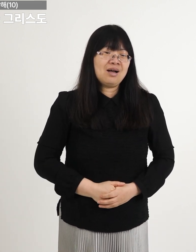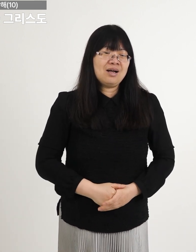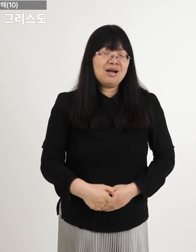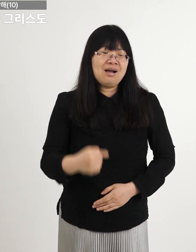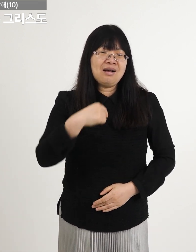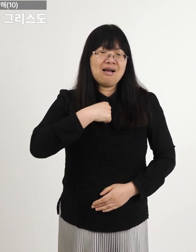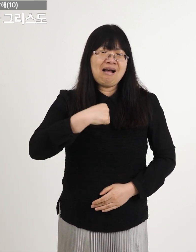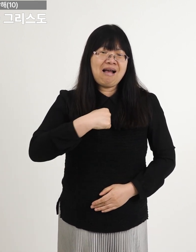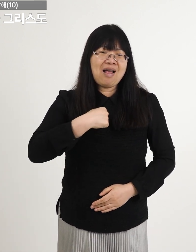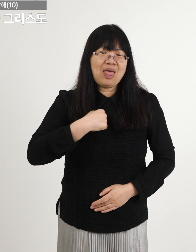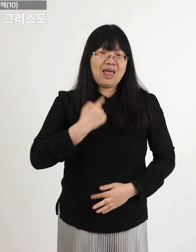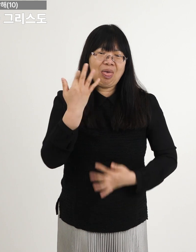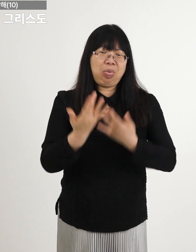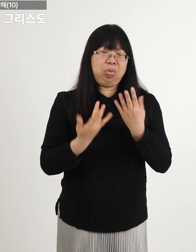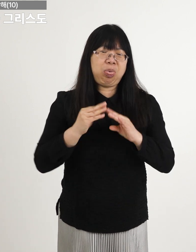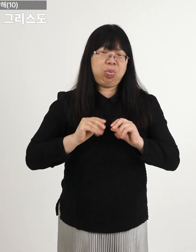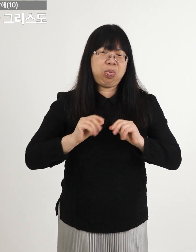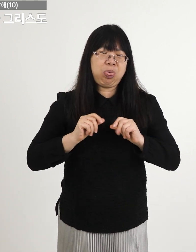재가 됐다 그래요.